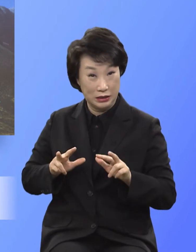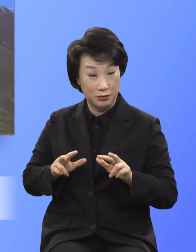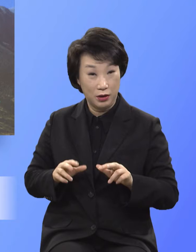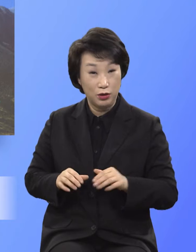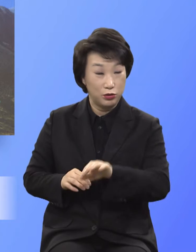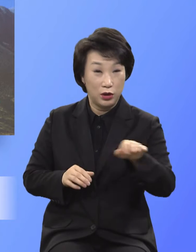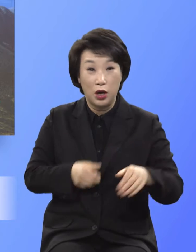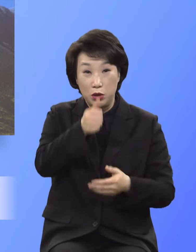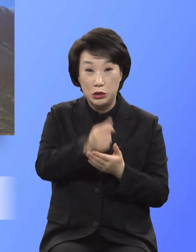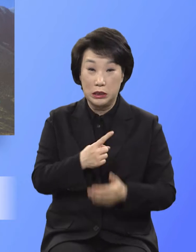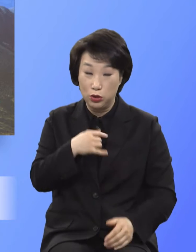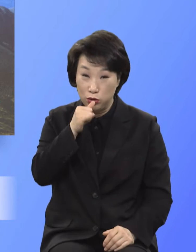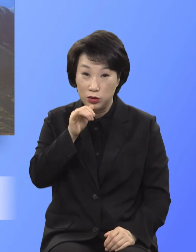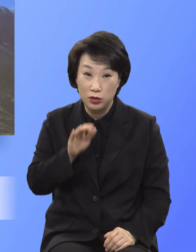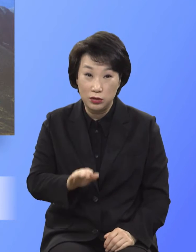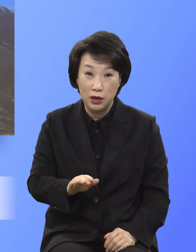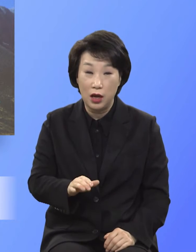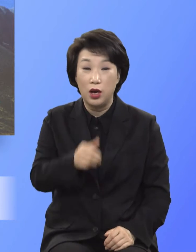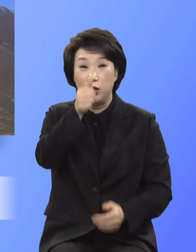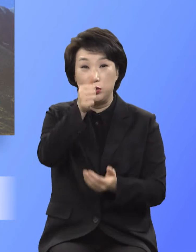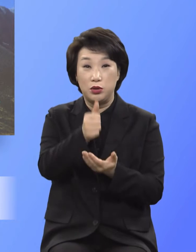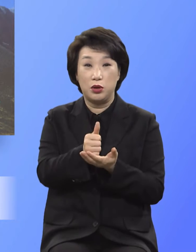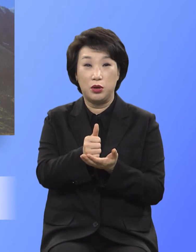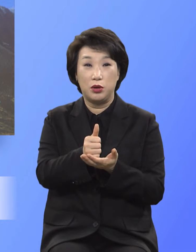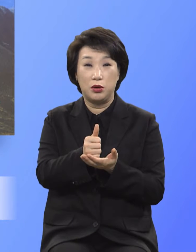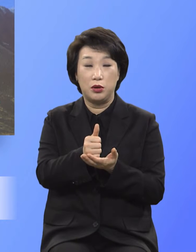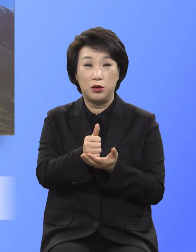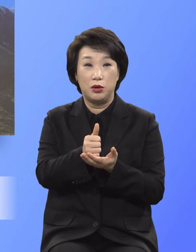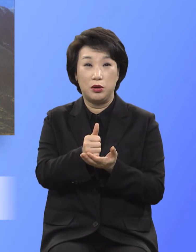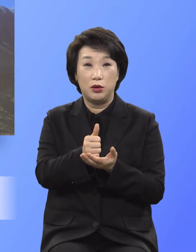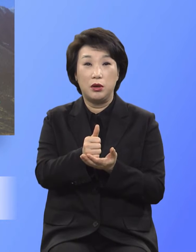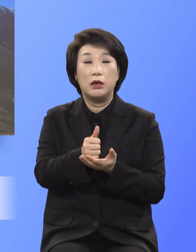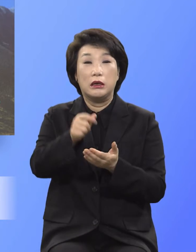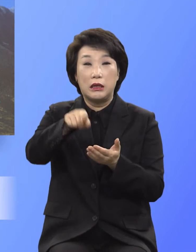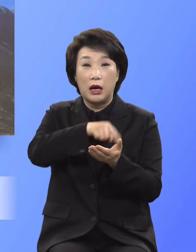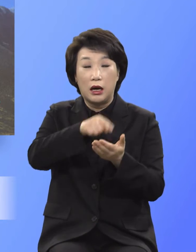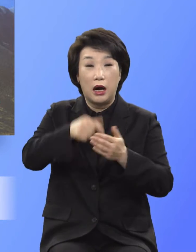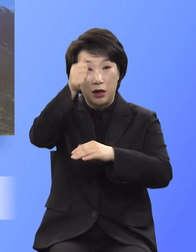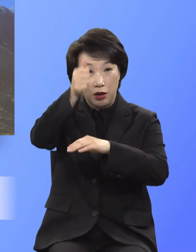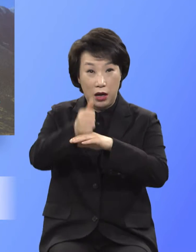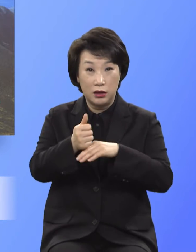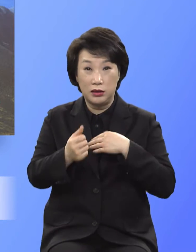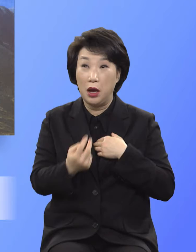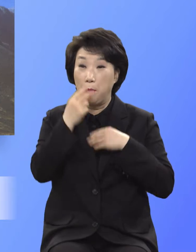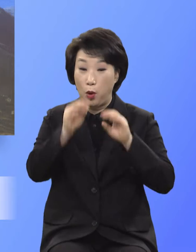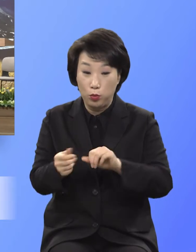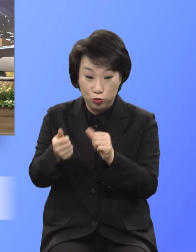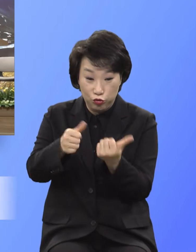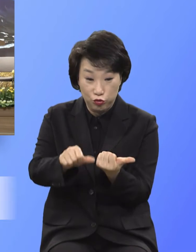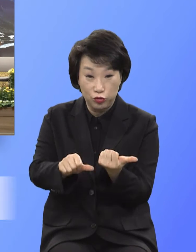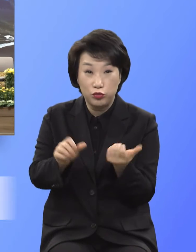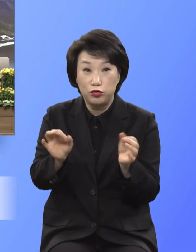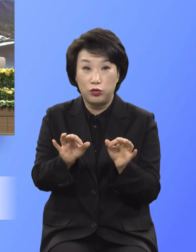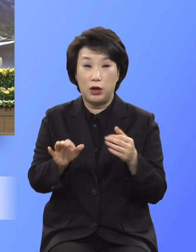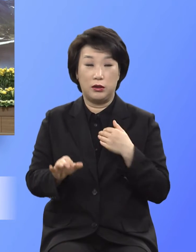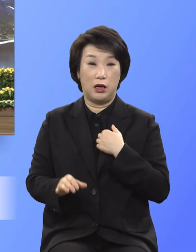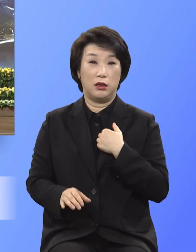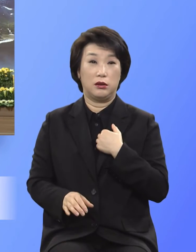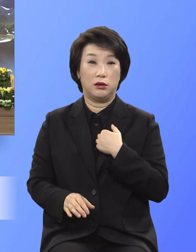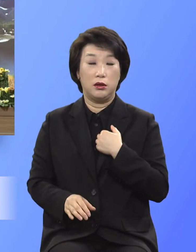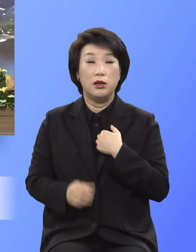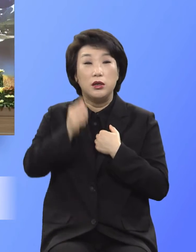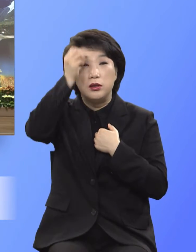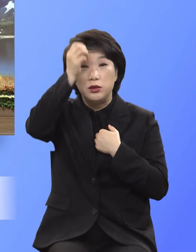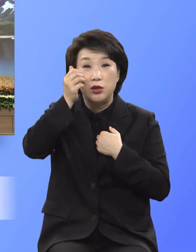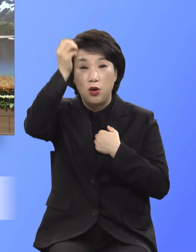죄를 범하고 있으나 죄를 죄값으로 내가 목숨이 끊어지는 순간